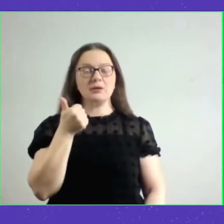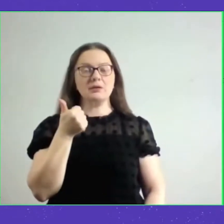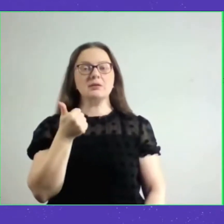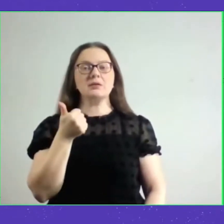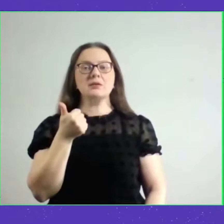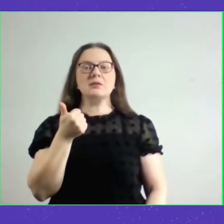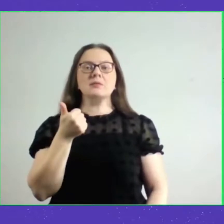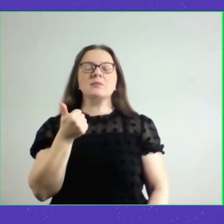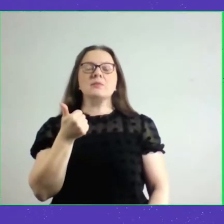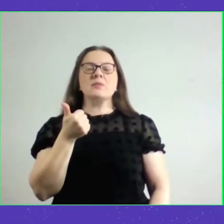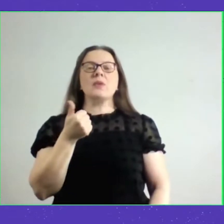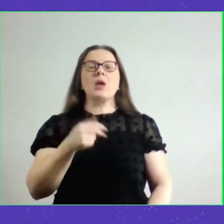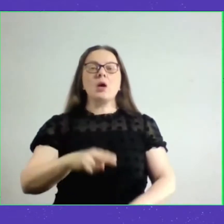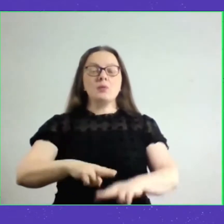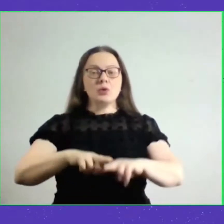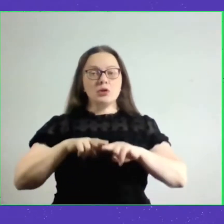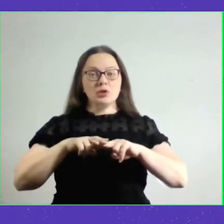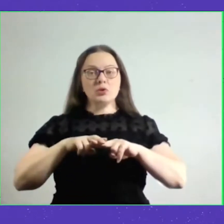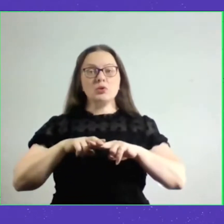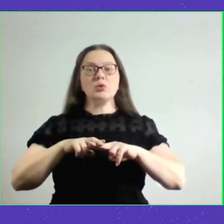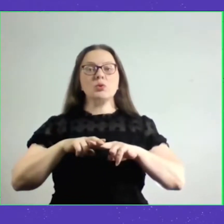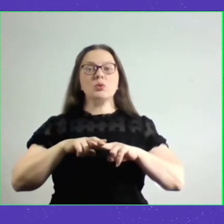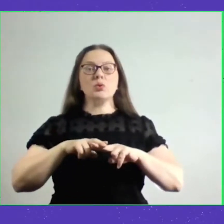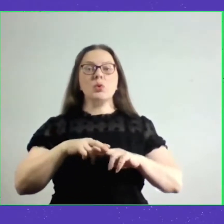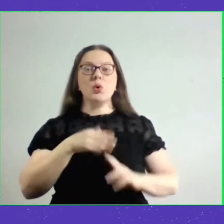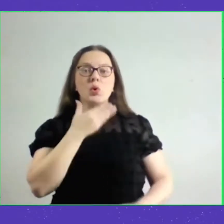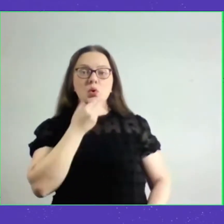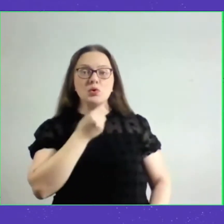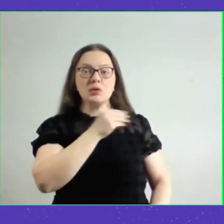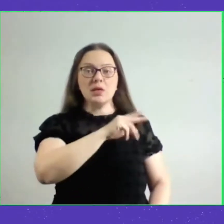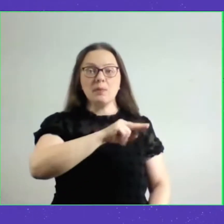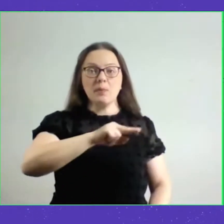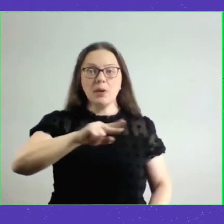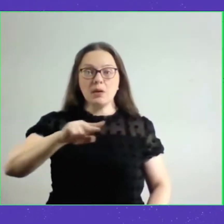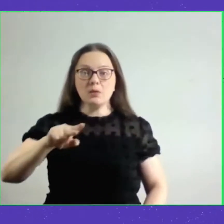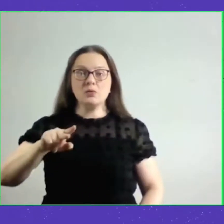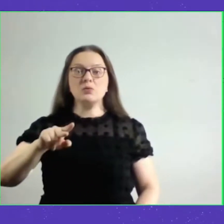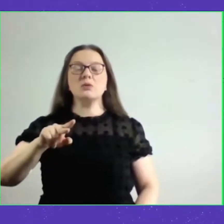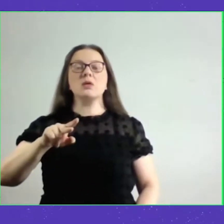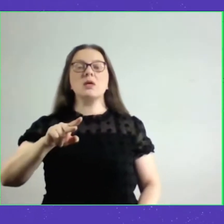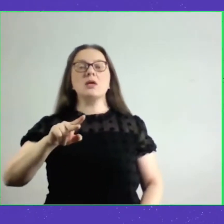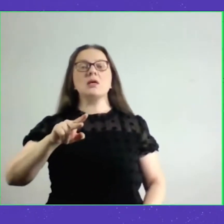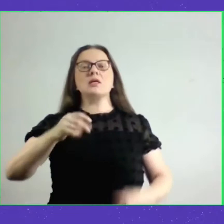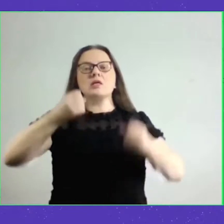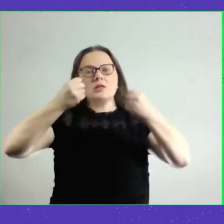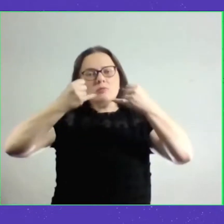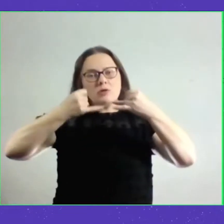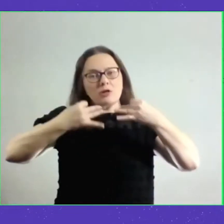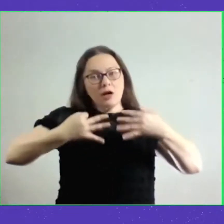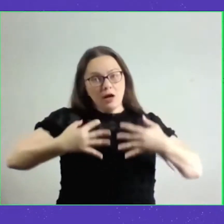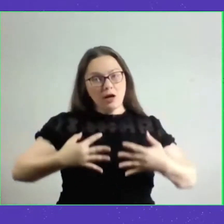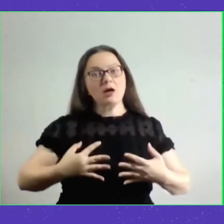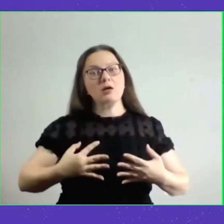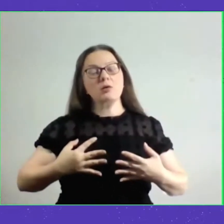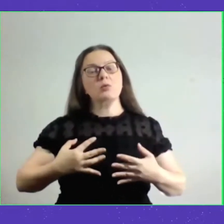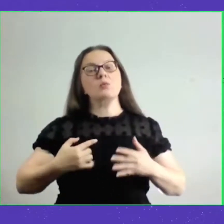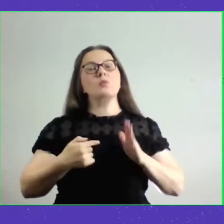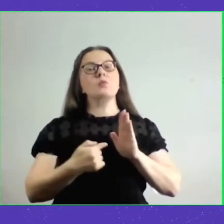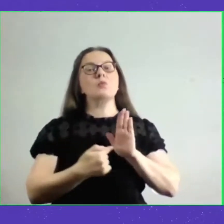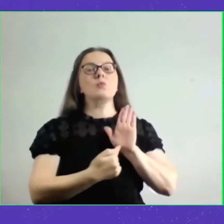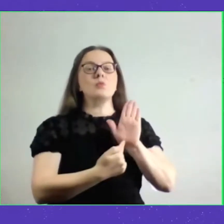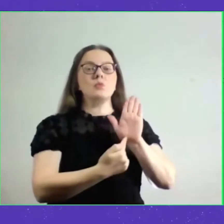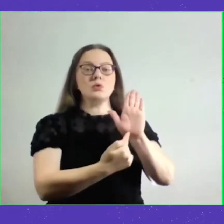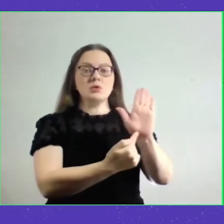palavra para os nossos adolescentes, eles mostraram a nossa